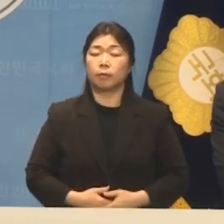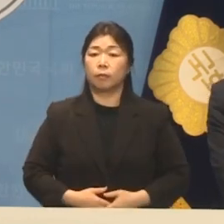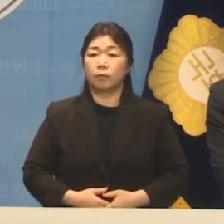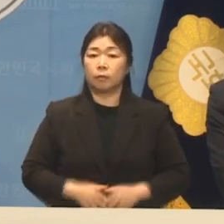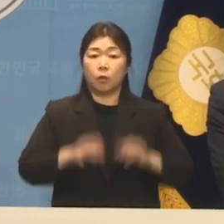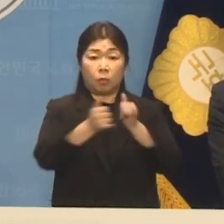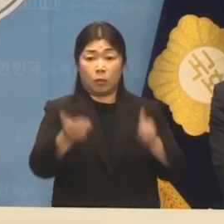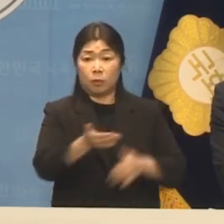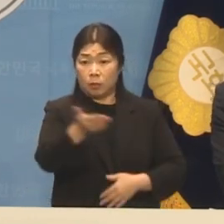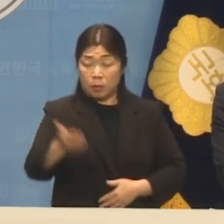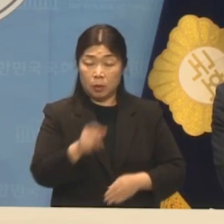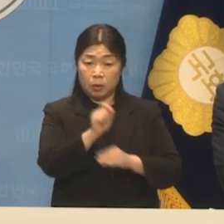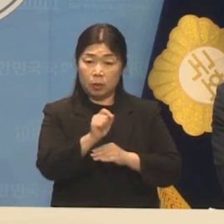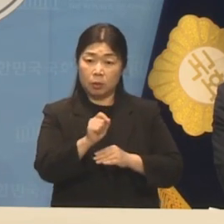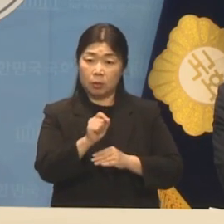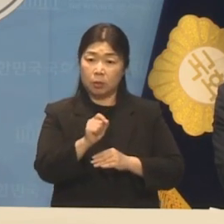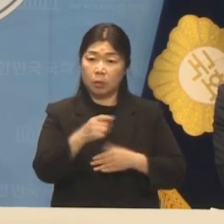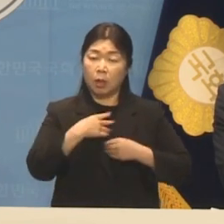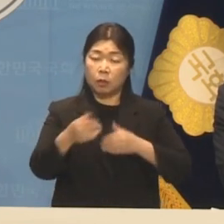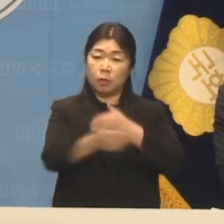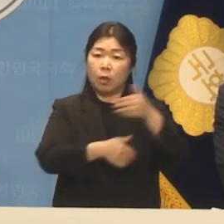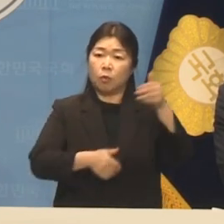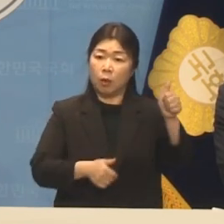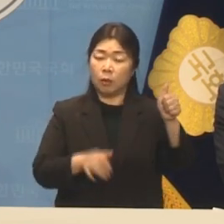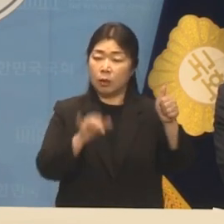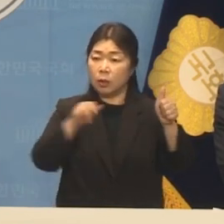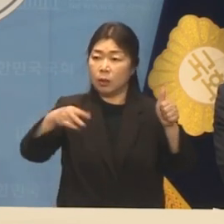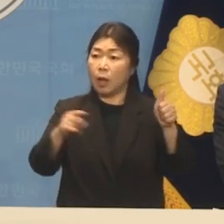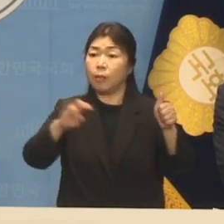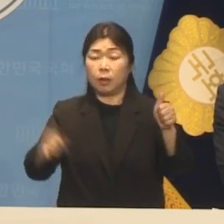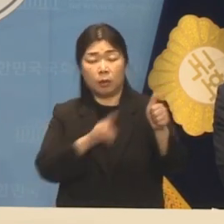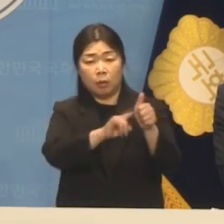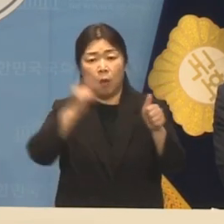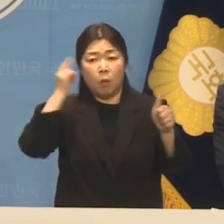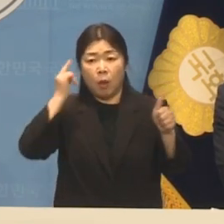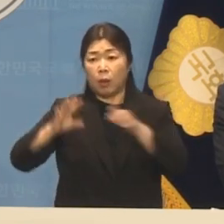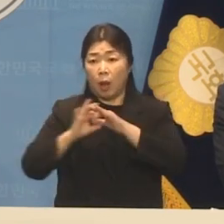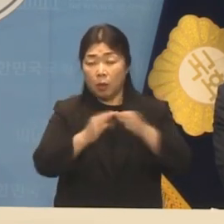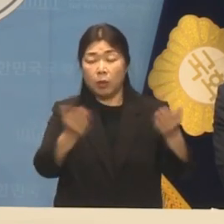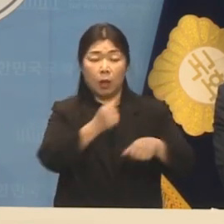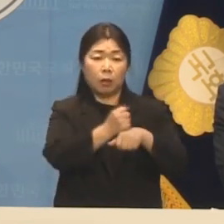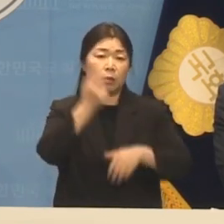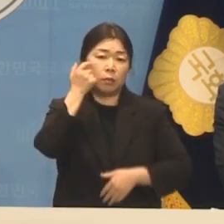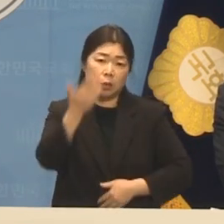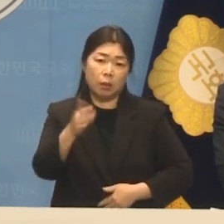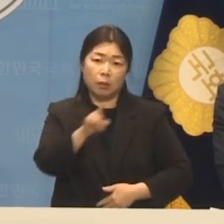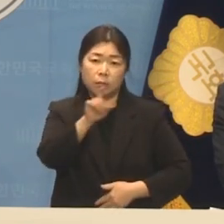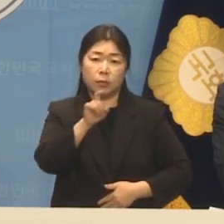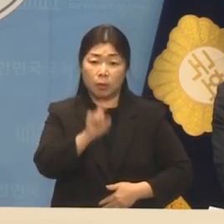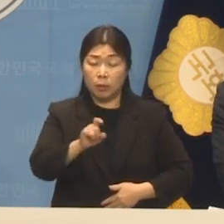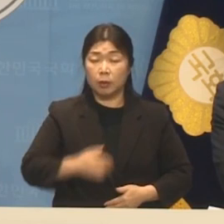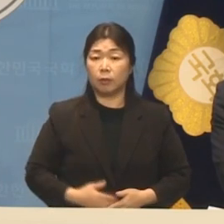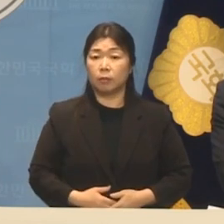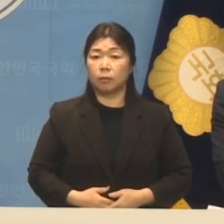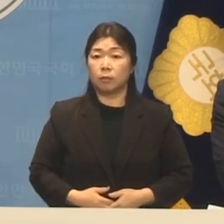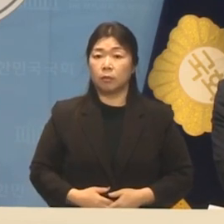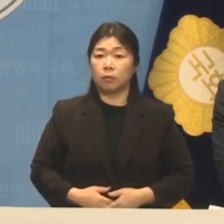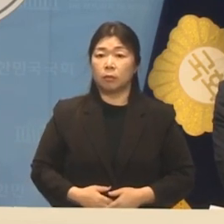국민들께서 이상민 행안부 장관이 왜 장관직을 계속 수행하는지 납득할 수 없다고 말씀하십니다.